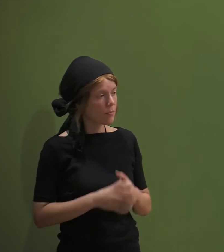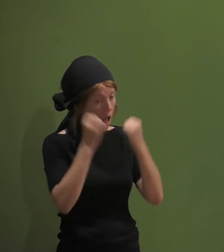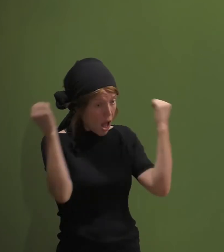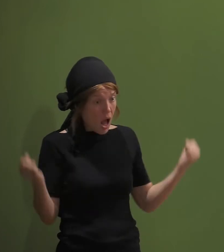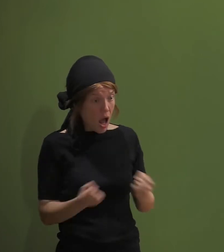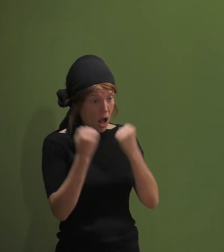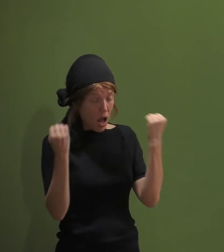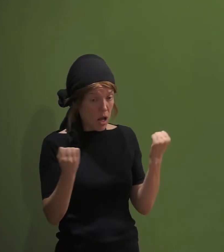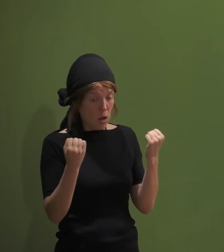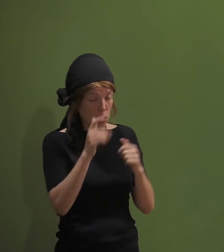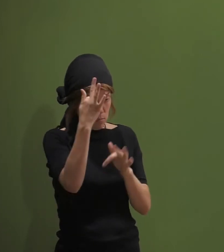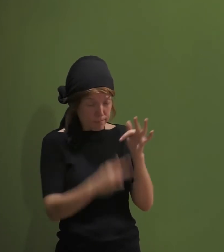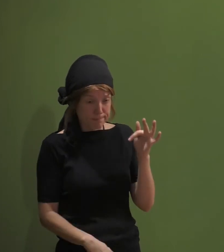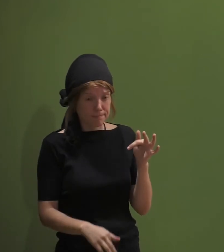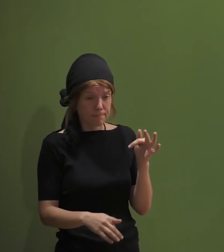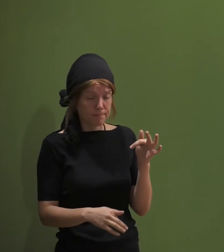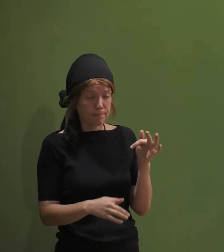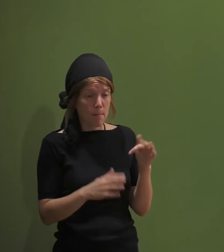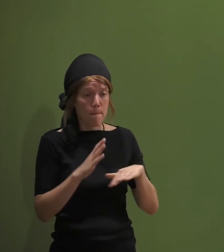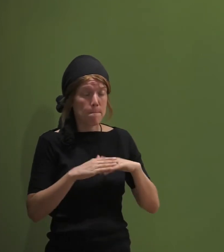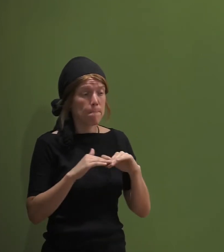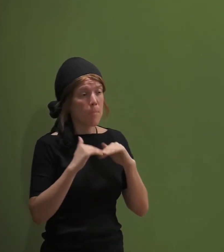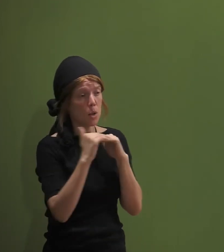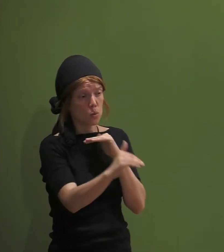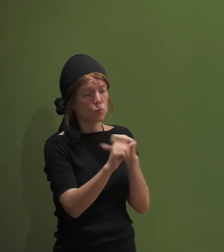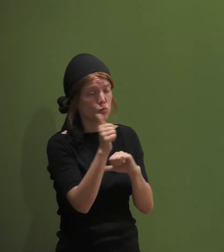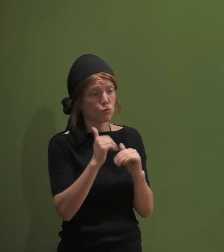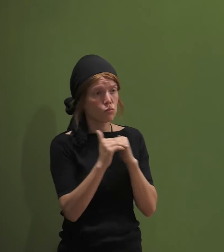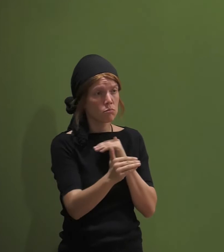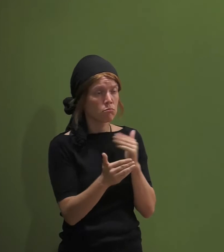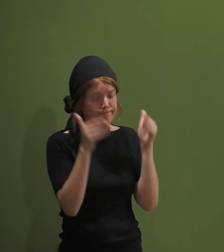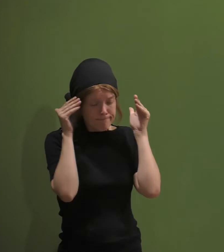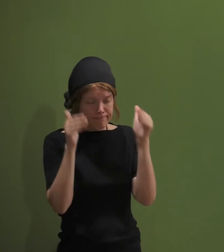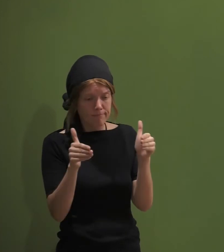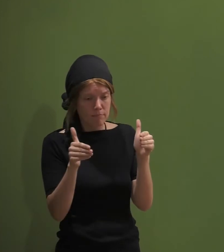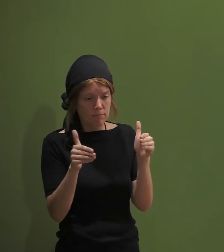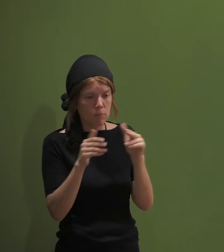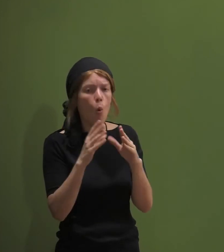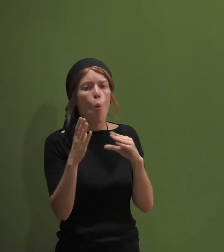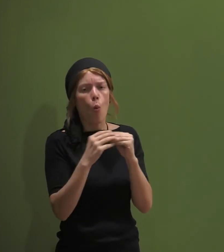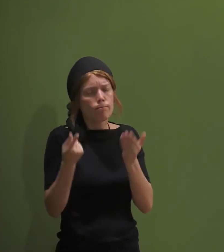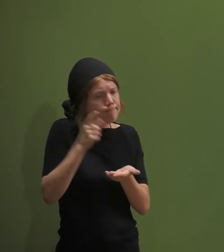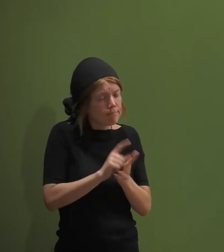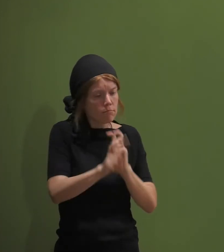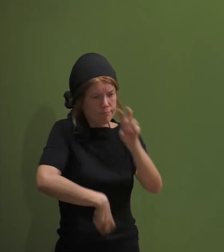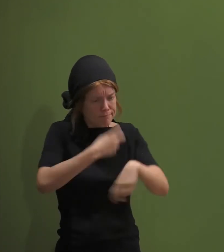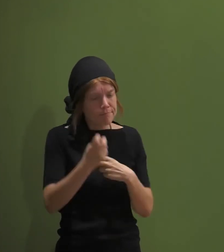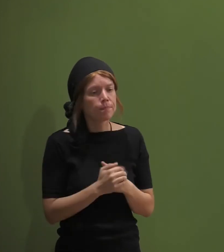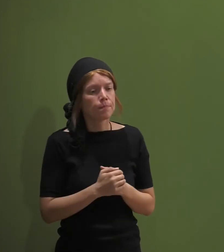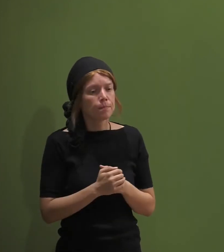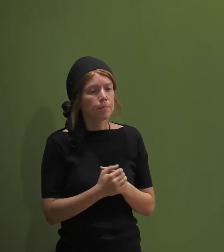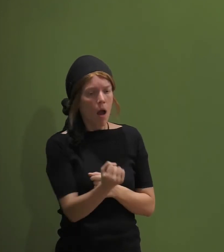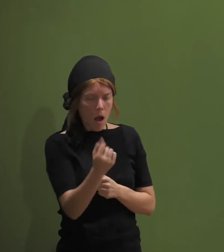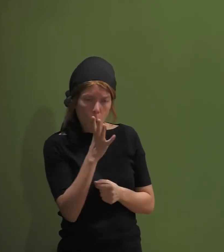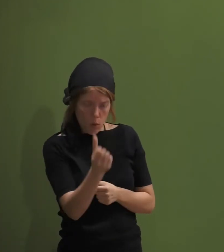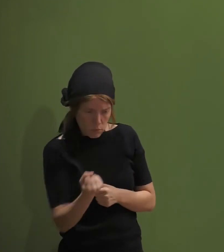acciones más mencionadas por los encuestados para acercarnos a un modelo sostenible estuvieron básicamente centradas en la reutilización, el reciclaje de residuos, el